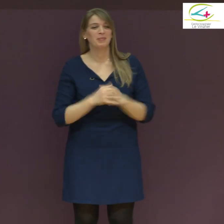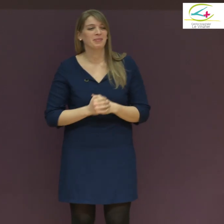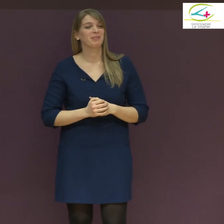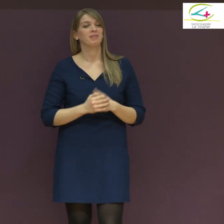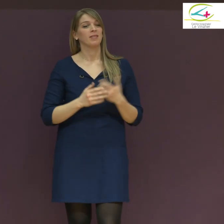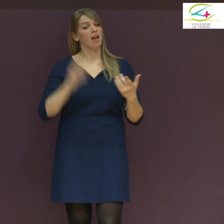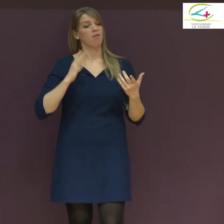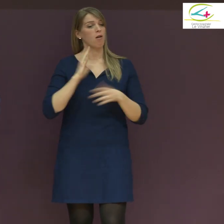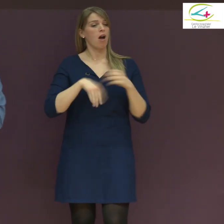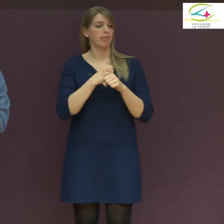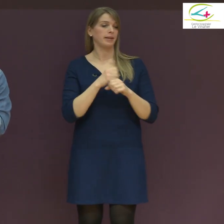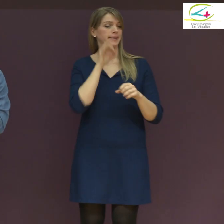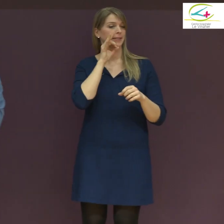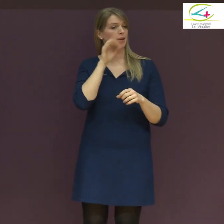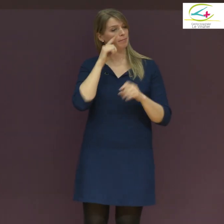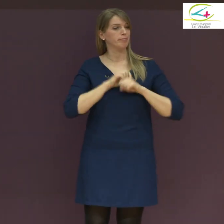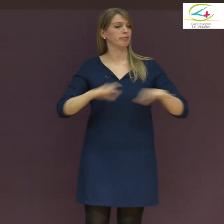C'était difficile, enfin, vous voyez, il y avait aussi,